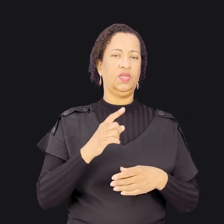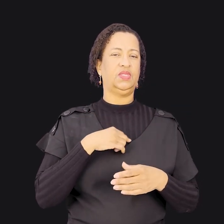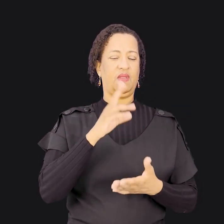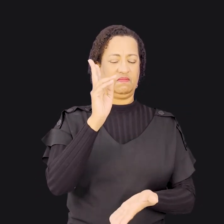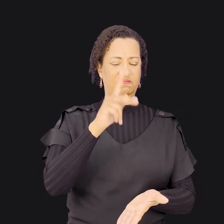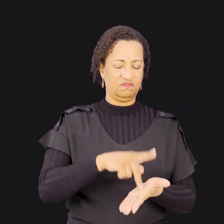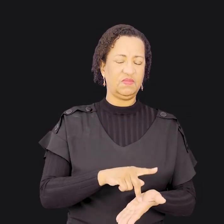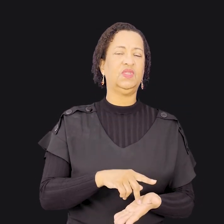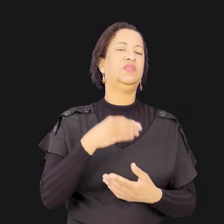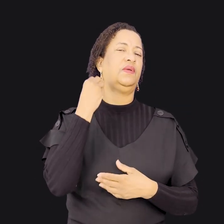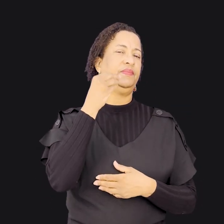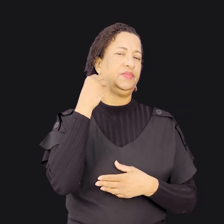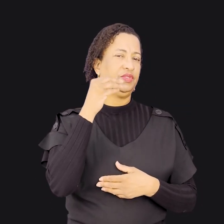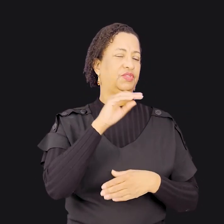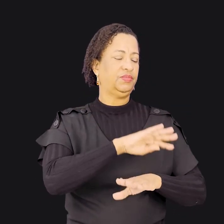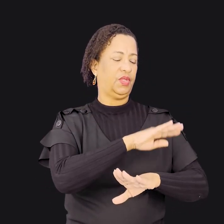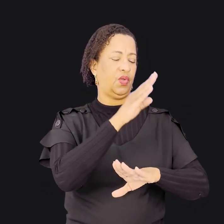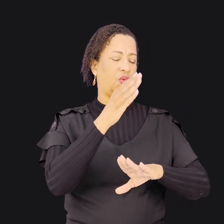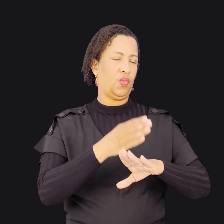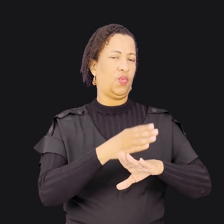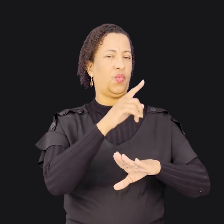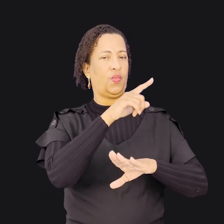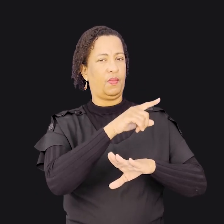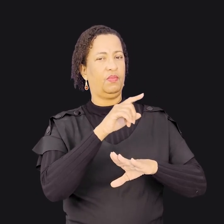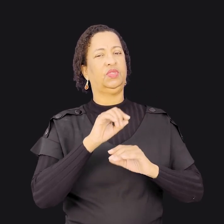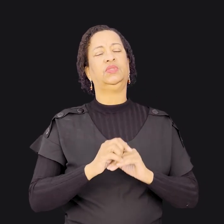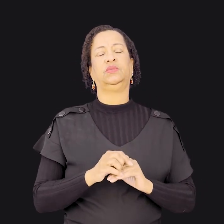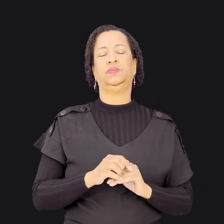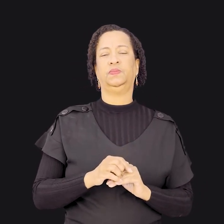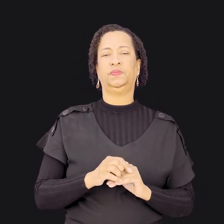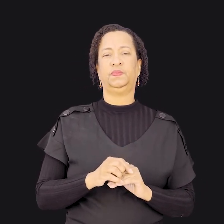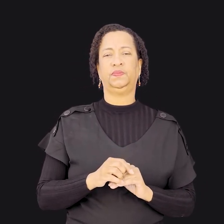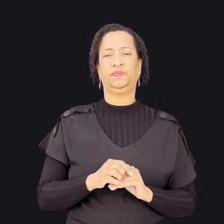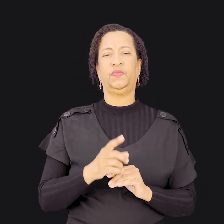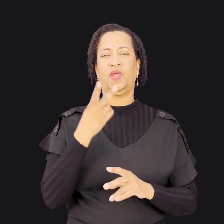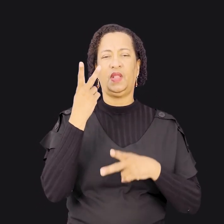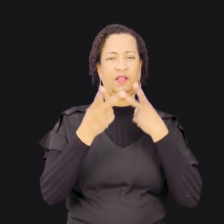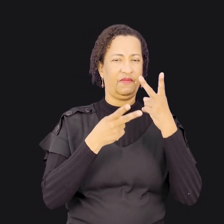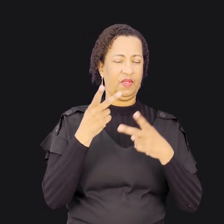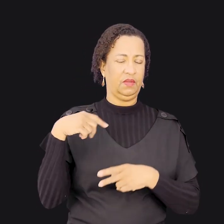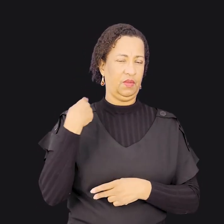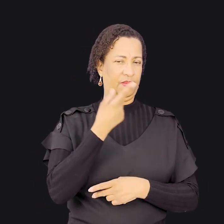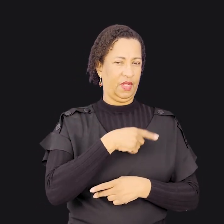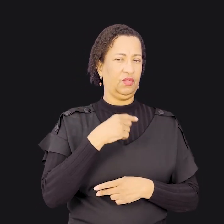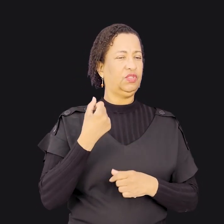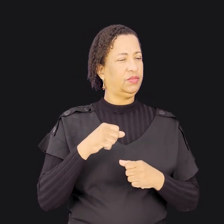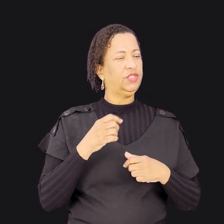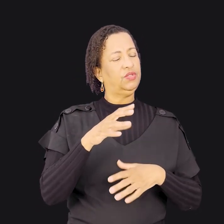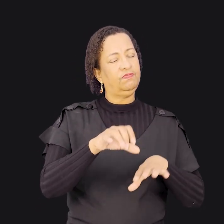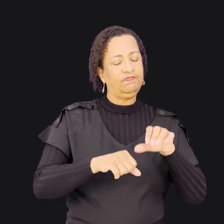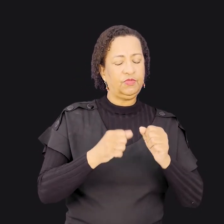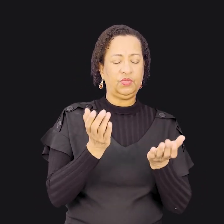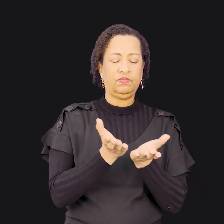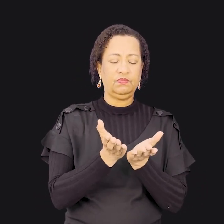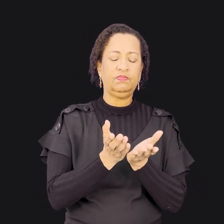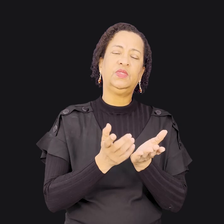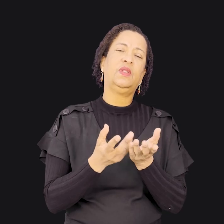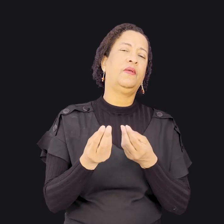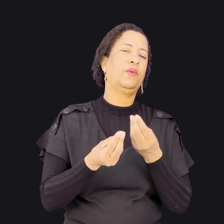mais concreta do que a experiência no Monte da Transfiguração. Ele está nos dizendo que devemos buscar a palavra de Deus como se